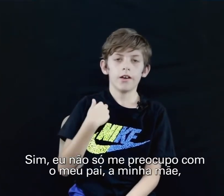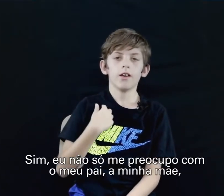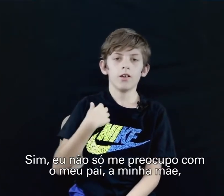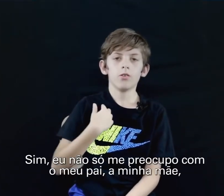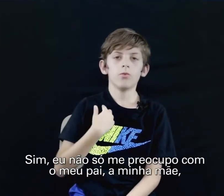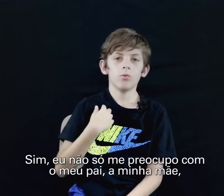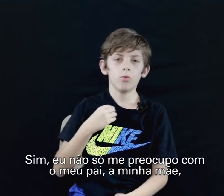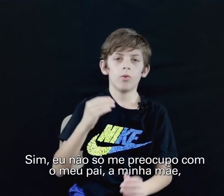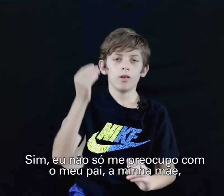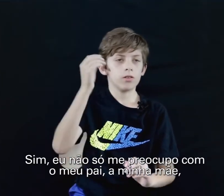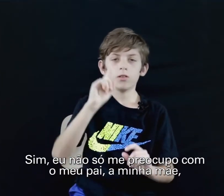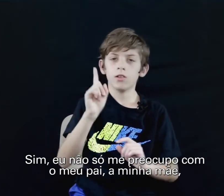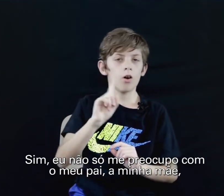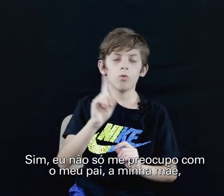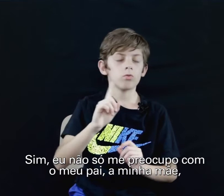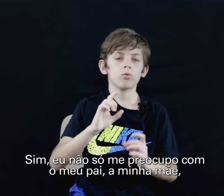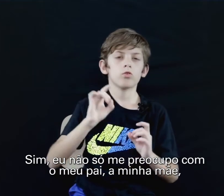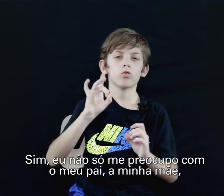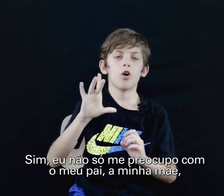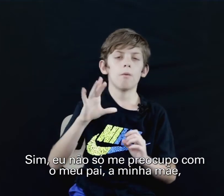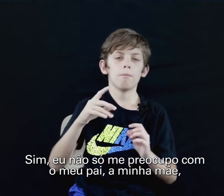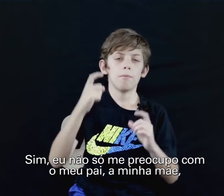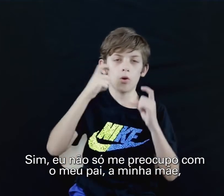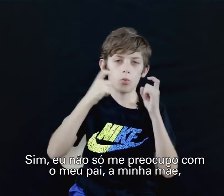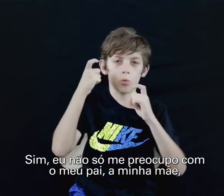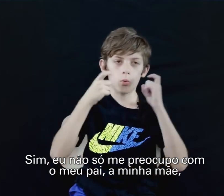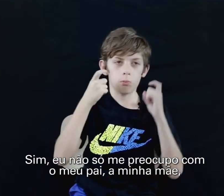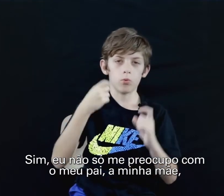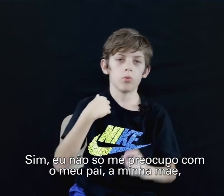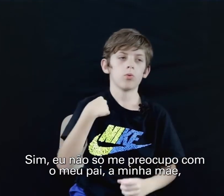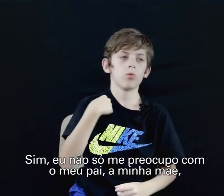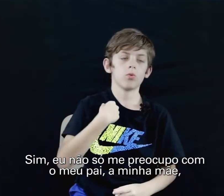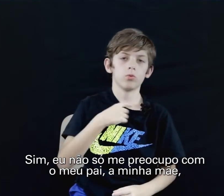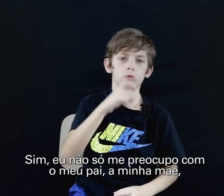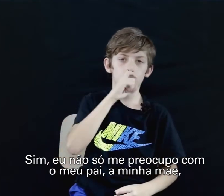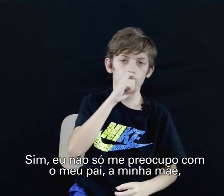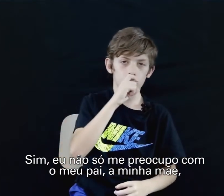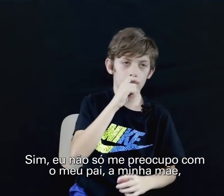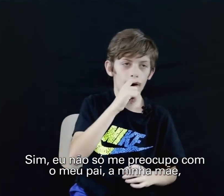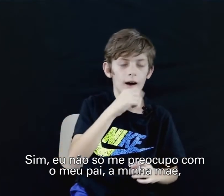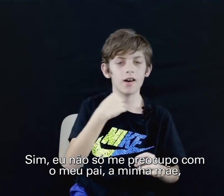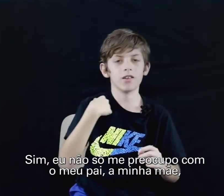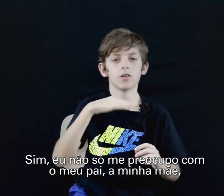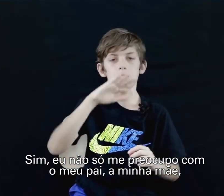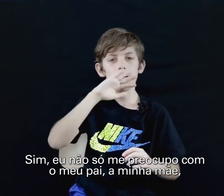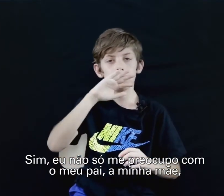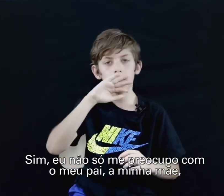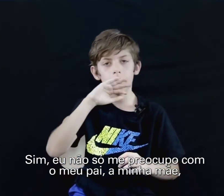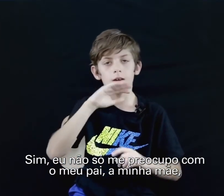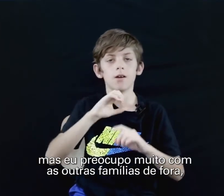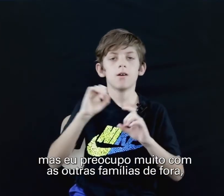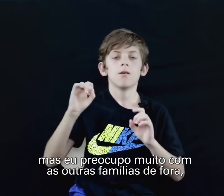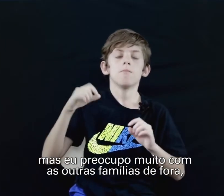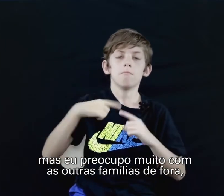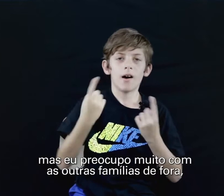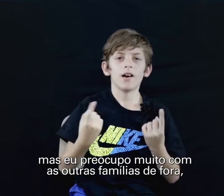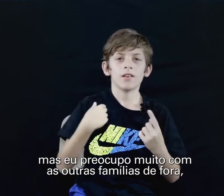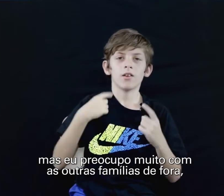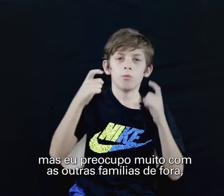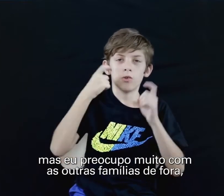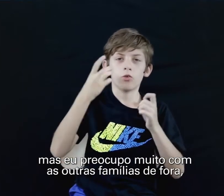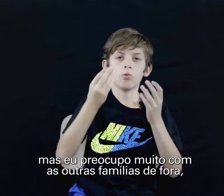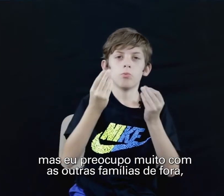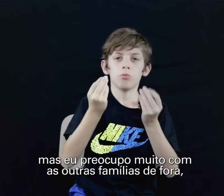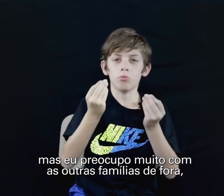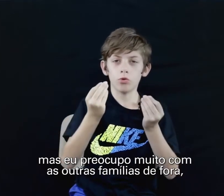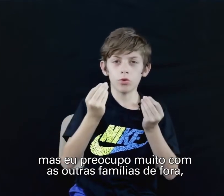Sim, eu não só preocupo com os meus pais, com a minha mãe,